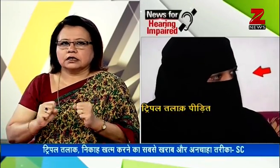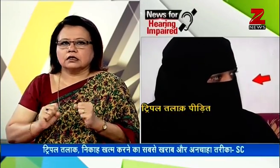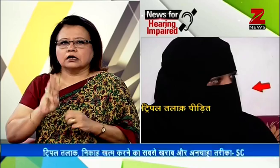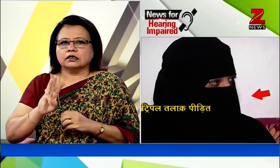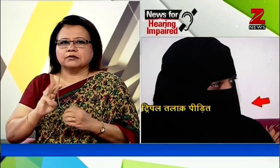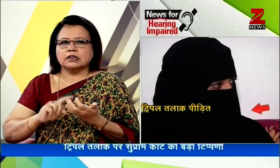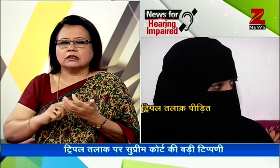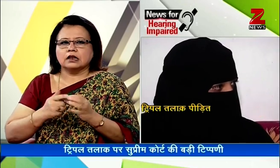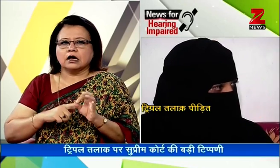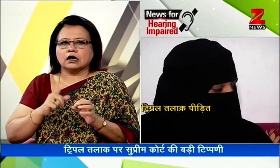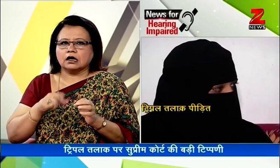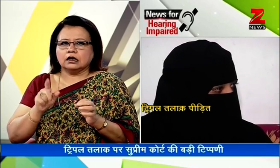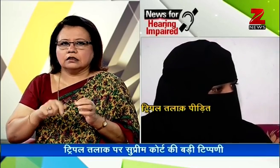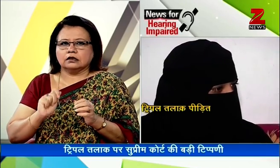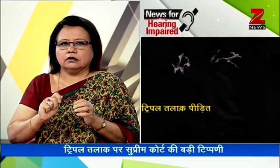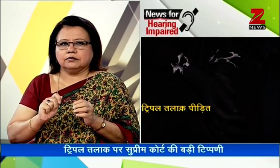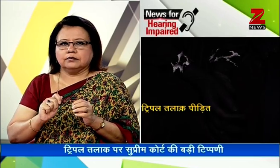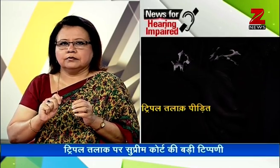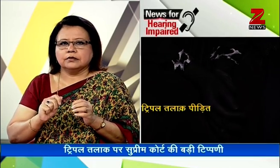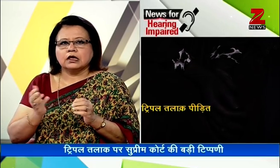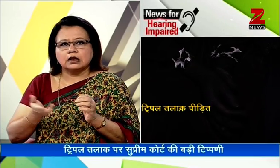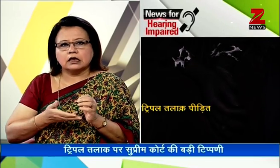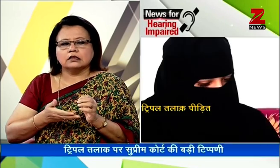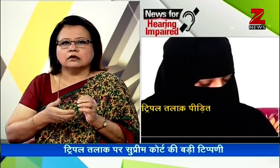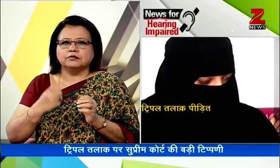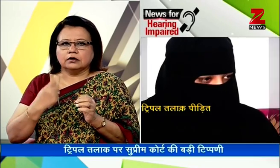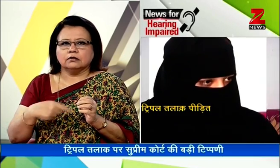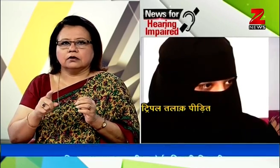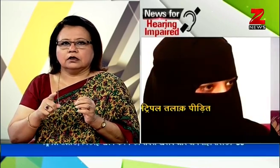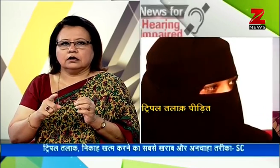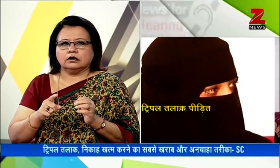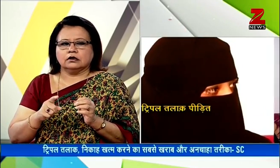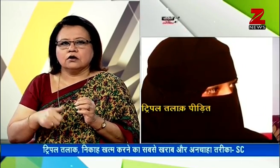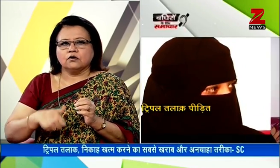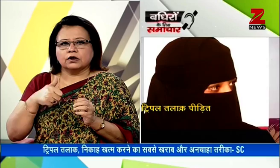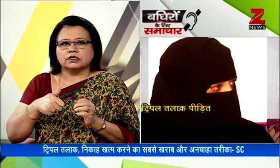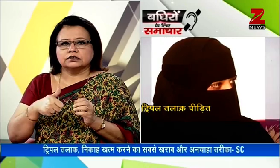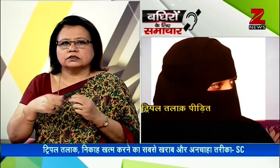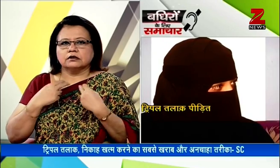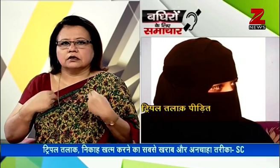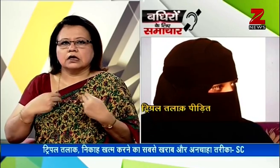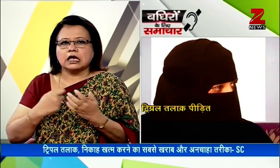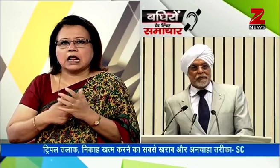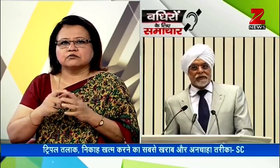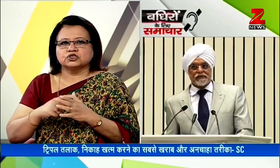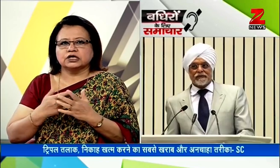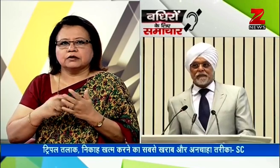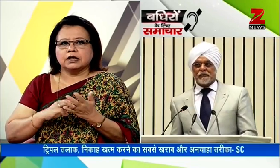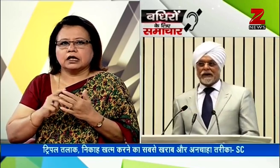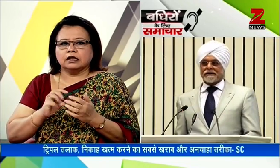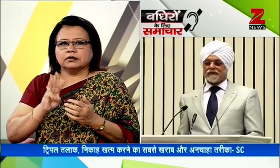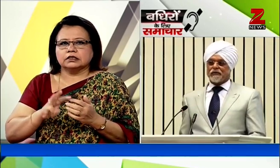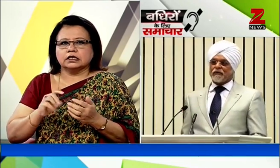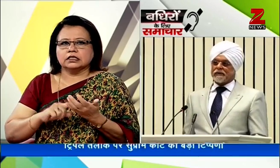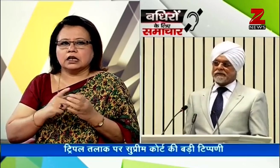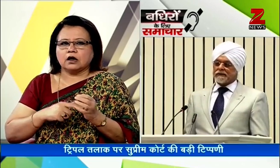है कि ट्रिपल तलाक घिनौना है लेकिन तब भी वैध है। वरिष्ठ वकील राम जेठमलानी ने